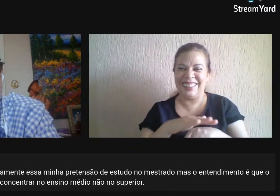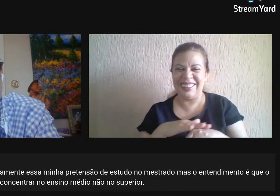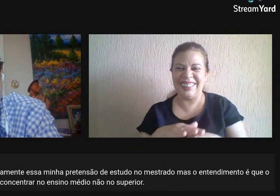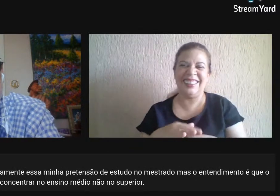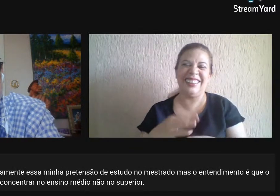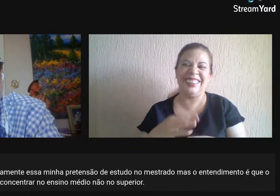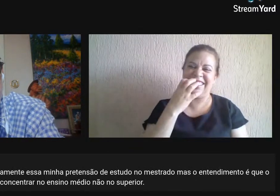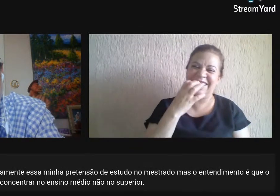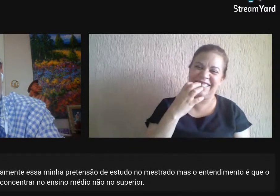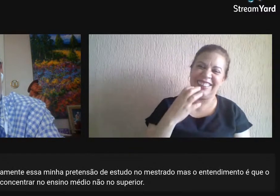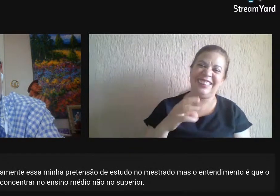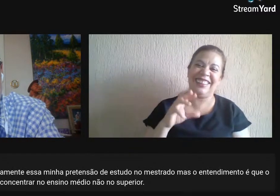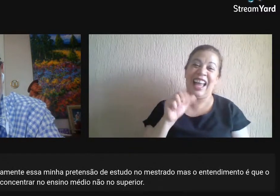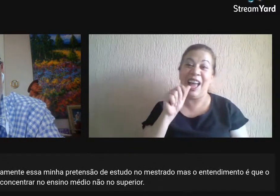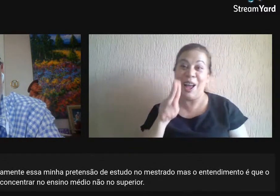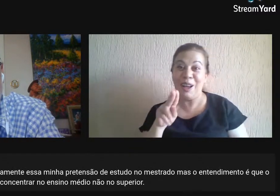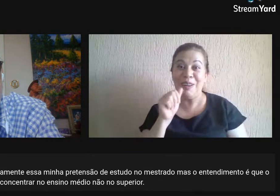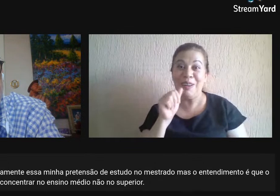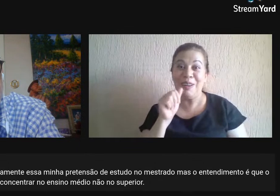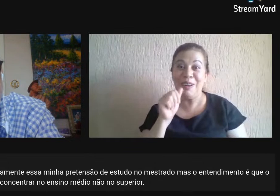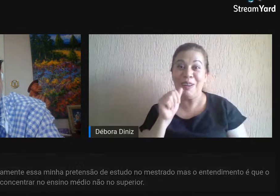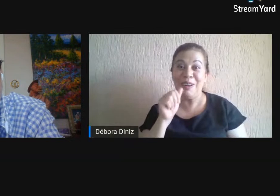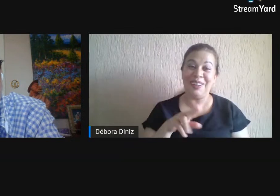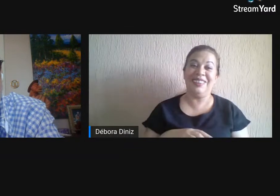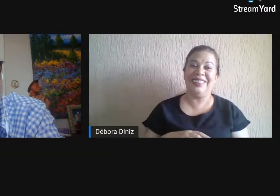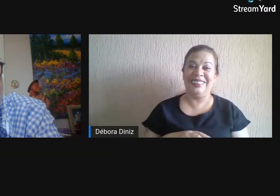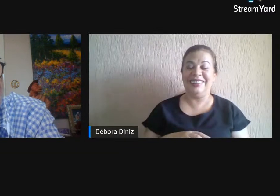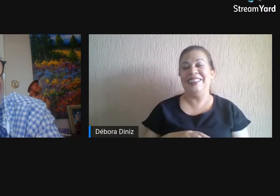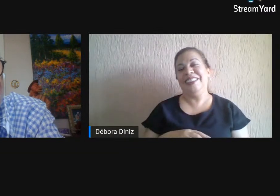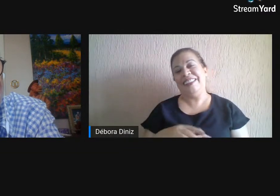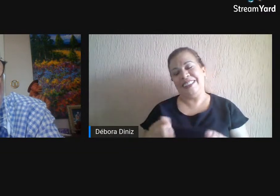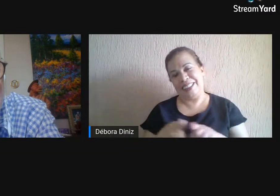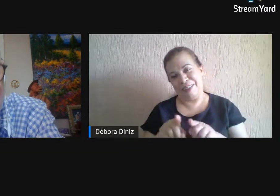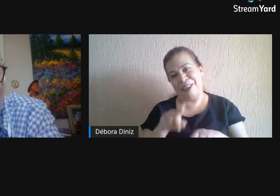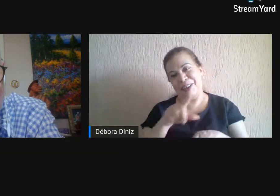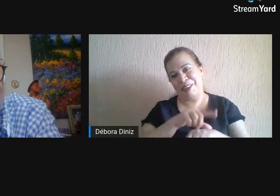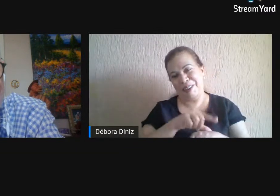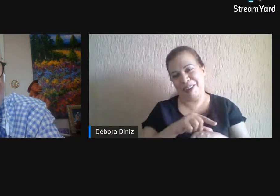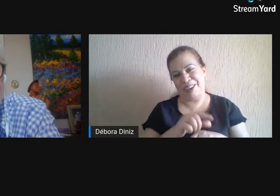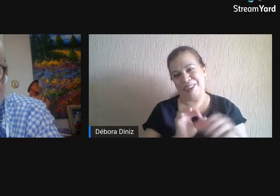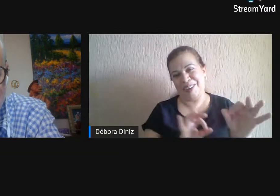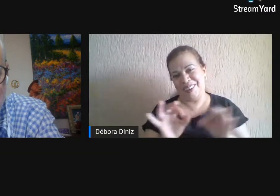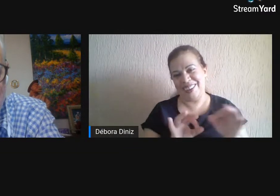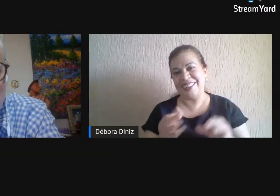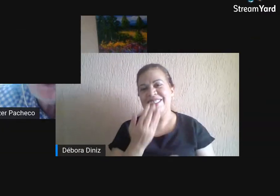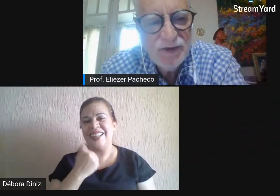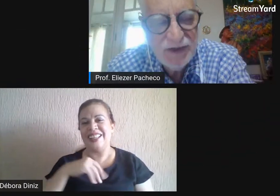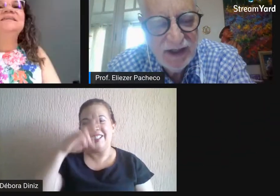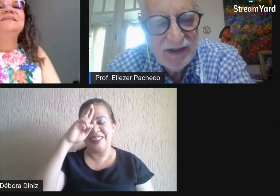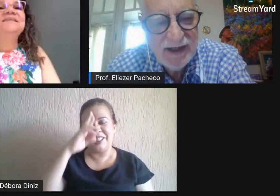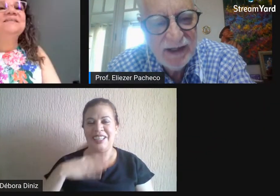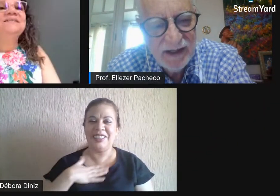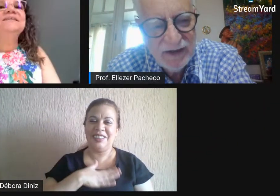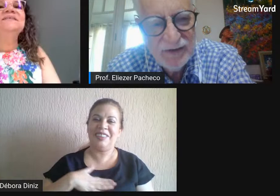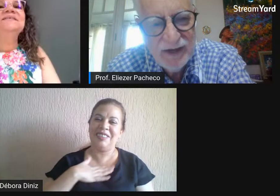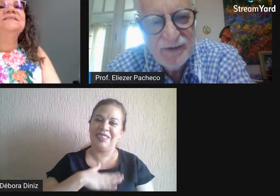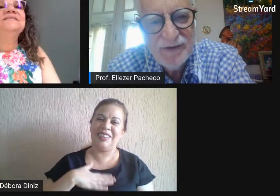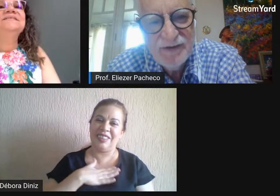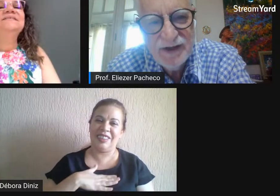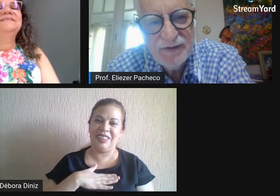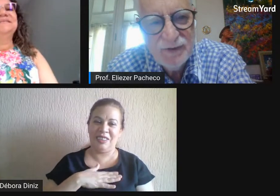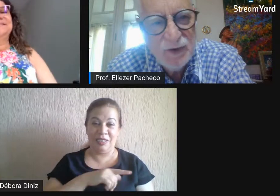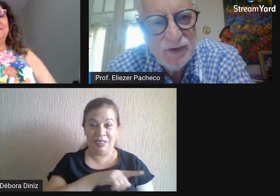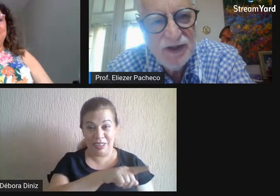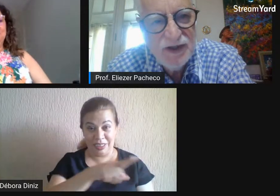né, tendo que preparar o almoço, essas coisas todas. Foi um prazer ter estado aqui com vocês e agradeço mais